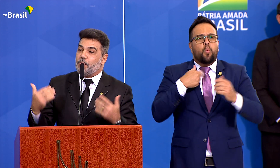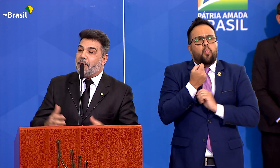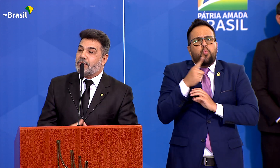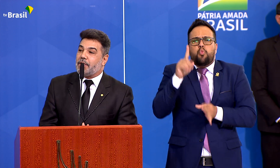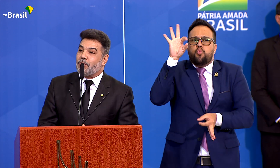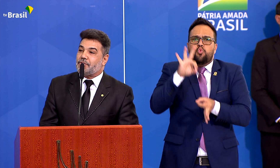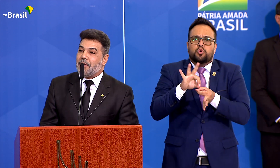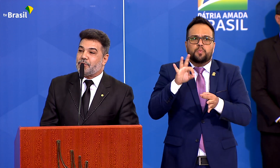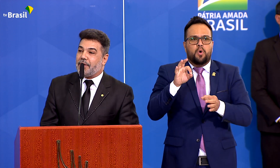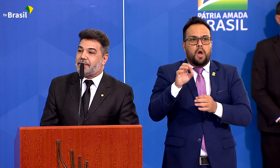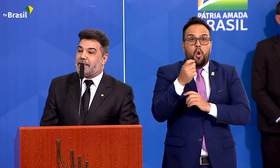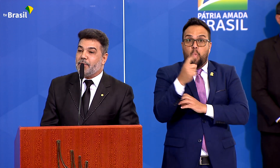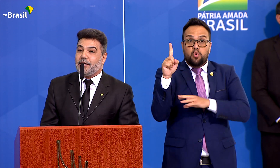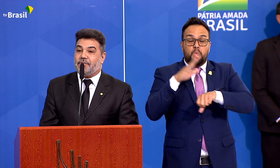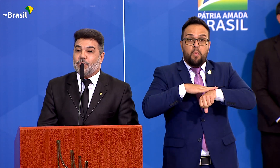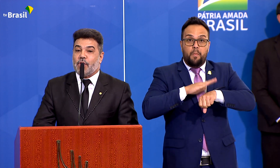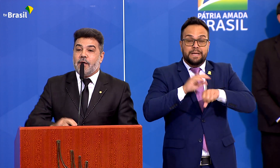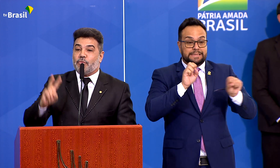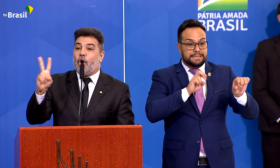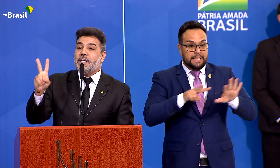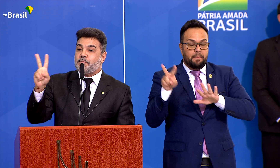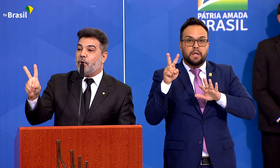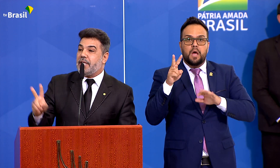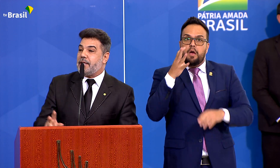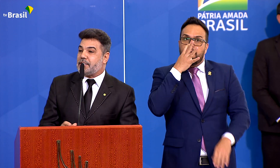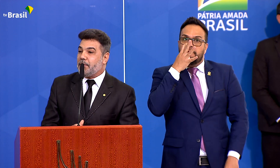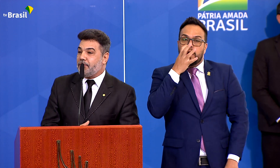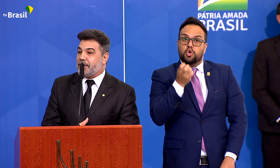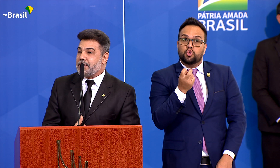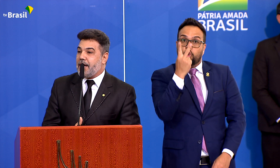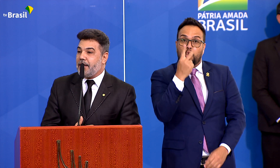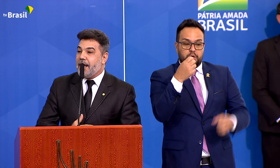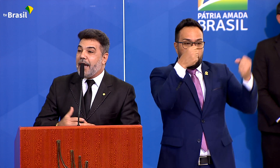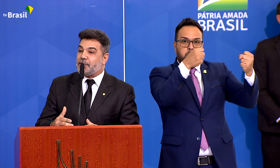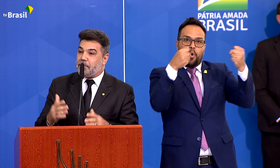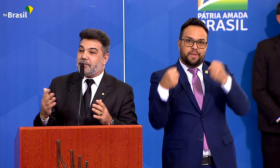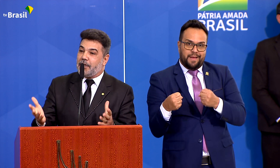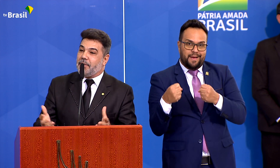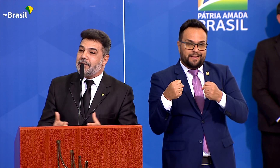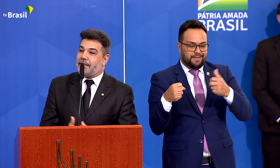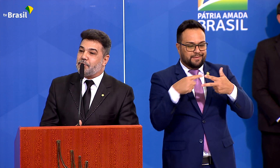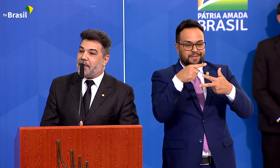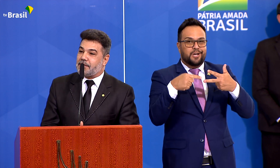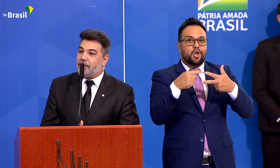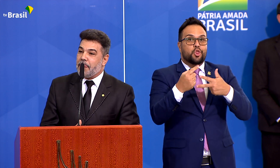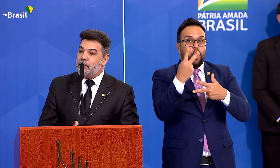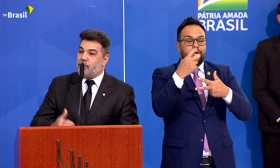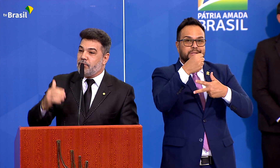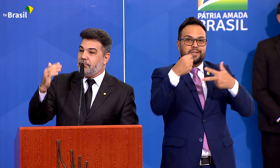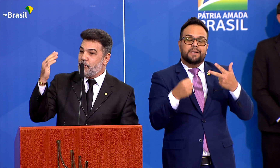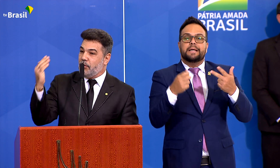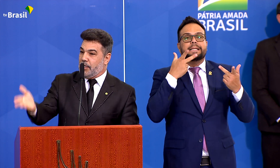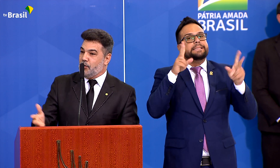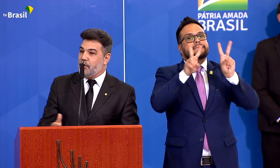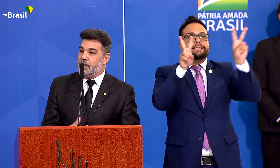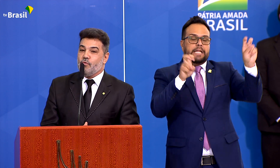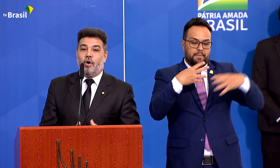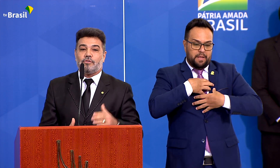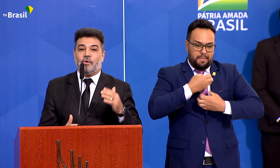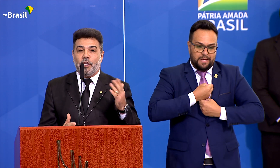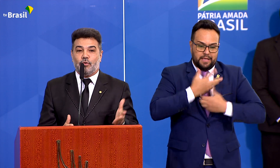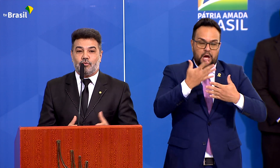que os últimos momentos que nós vivemos durante a semana vimos dois poderes se manifestarem a respeito da liberdade de expressão um